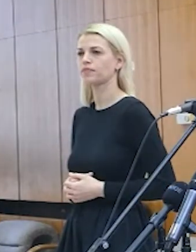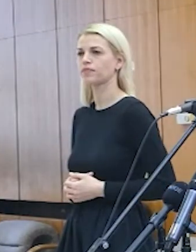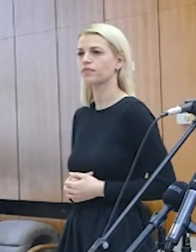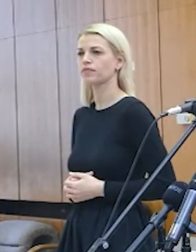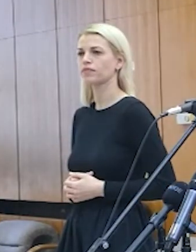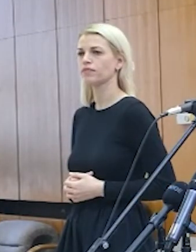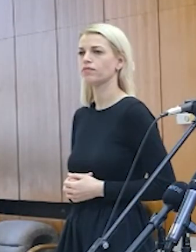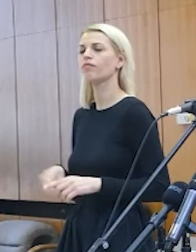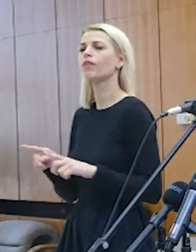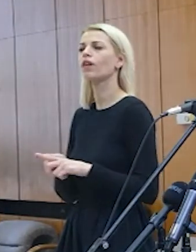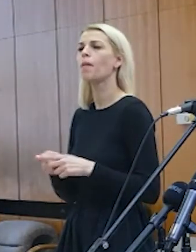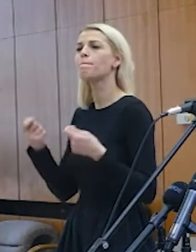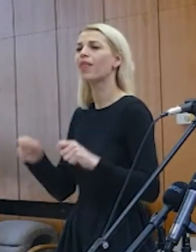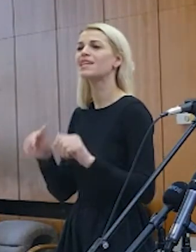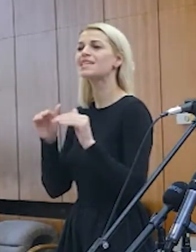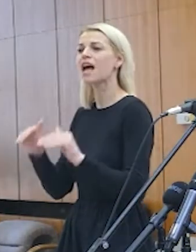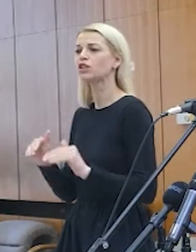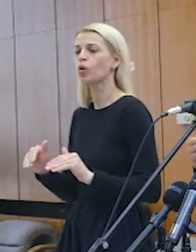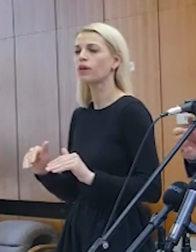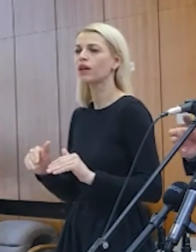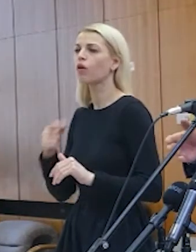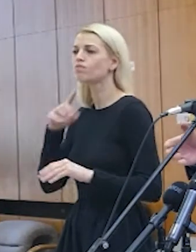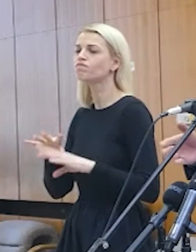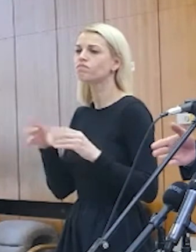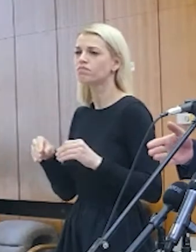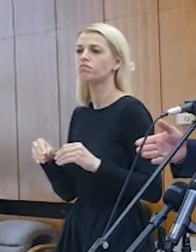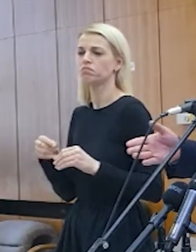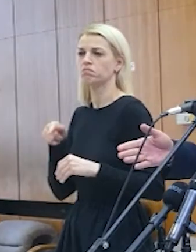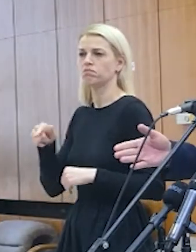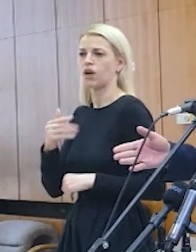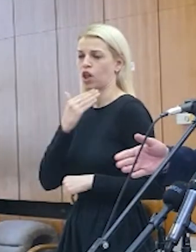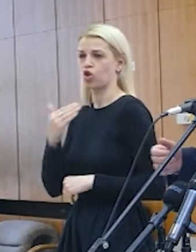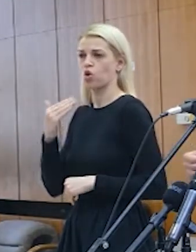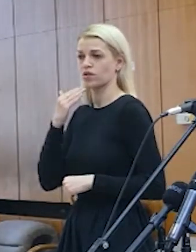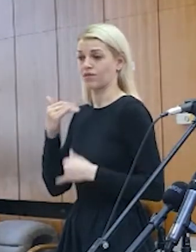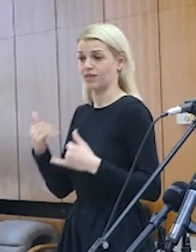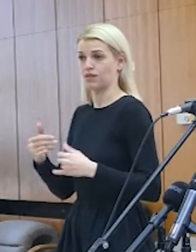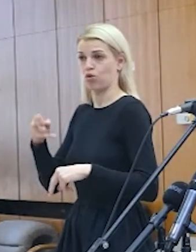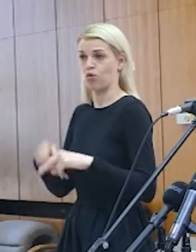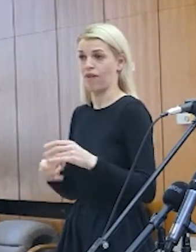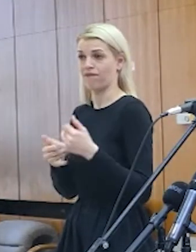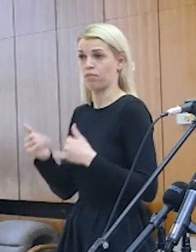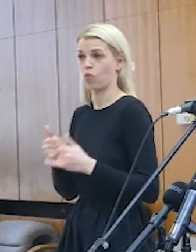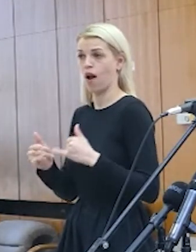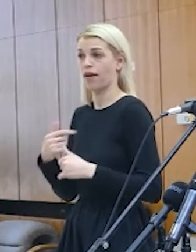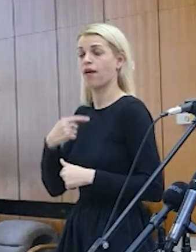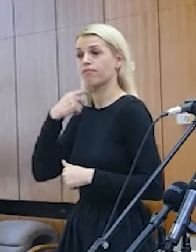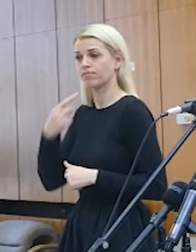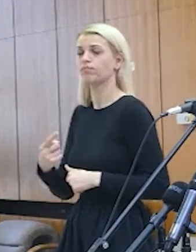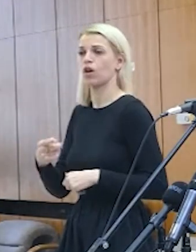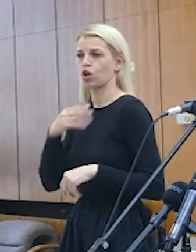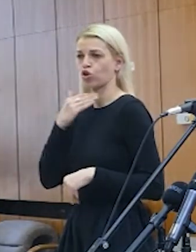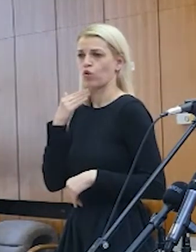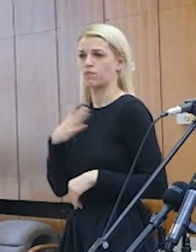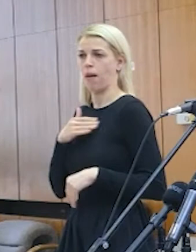plynu v zásobníkoch je dosť. Je dosť, to hovorím dnes na konci februára samozrejme. To